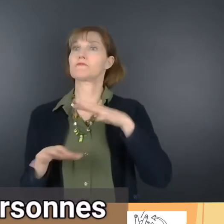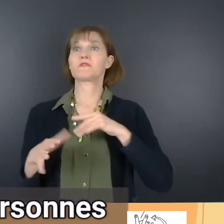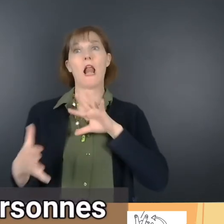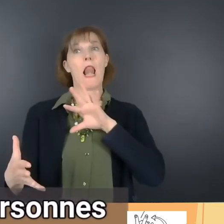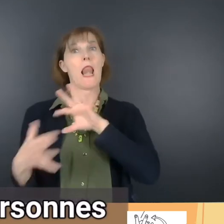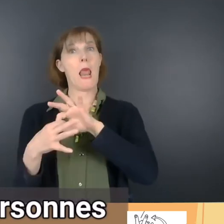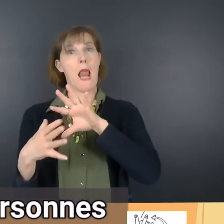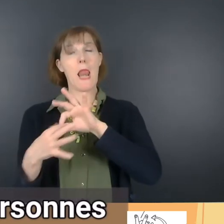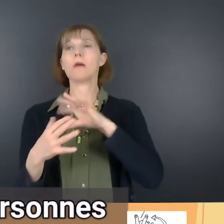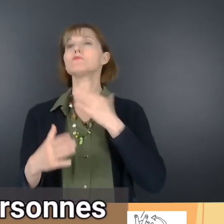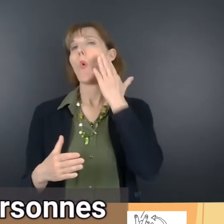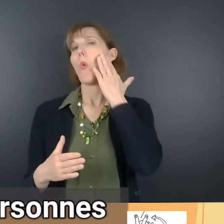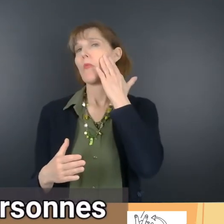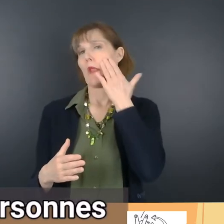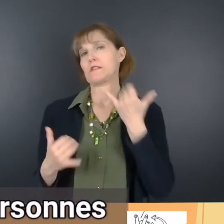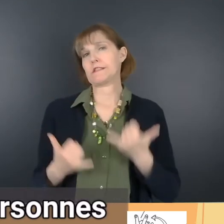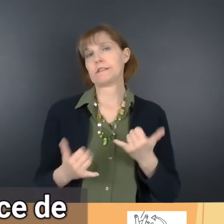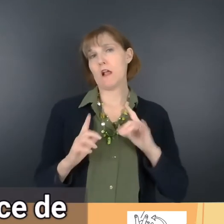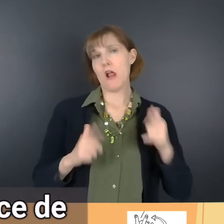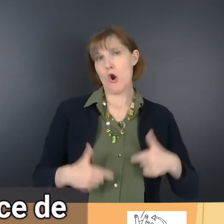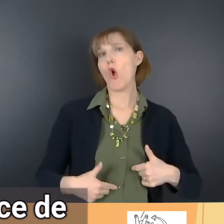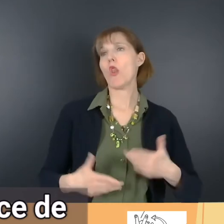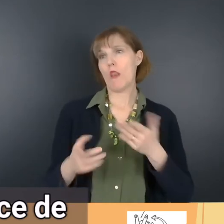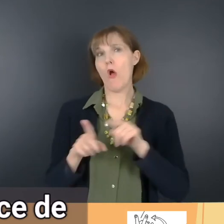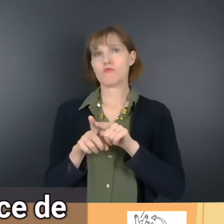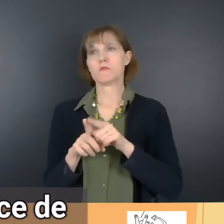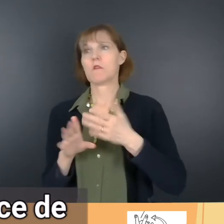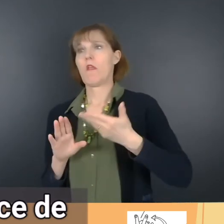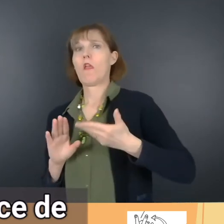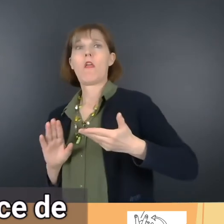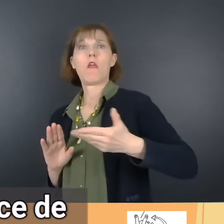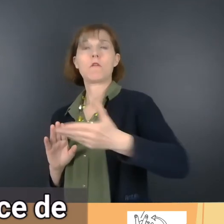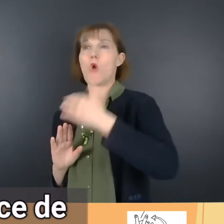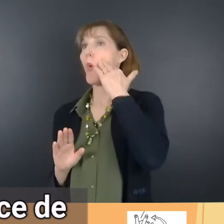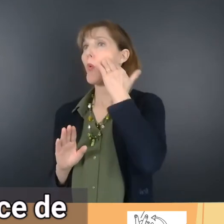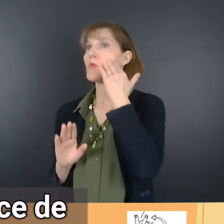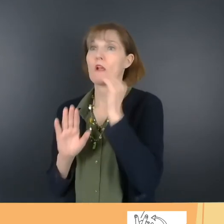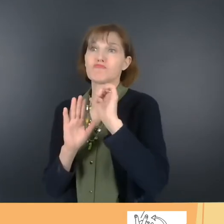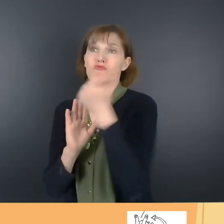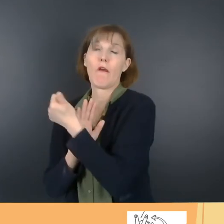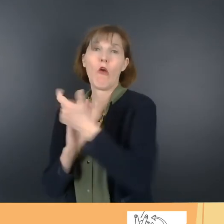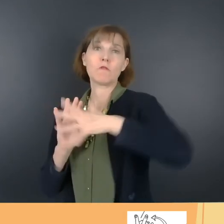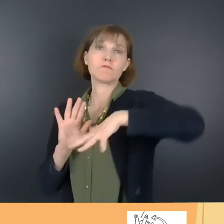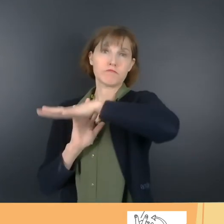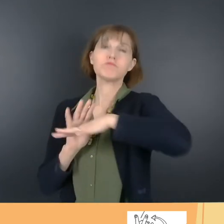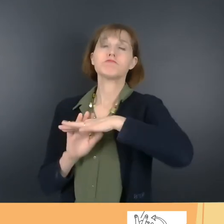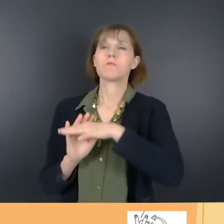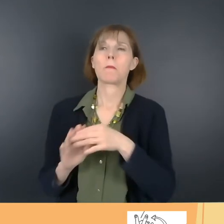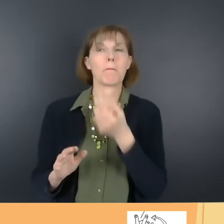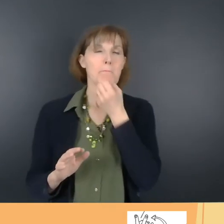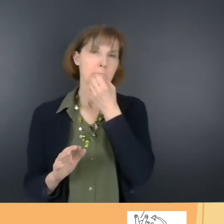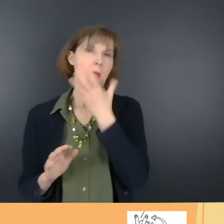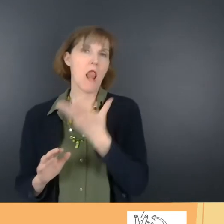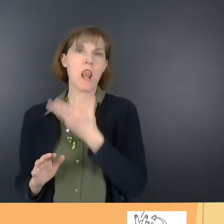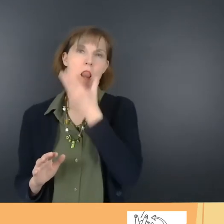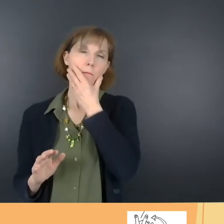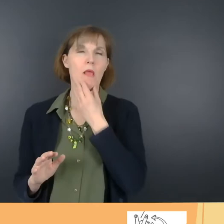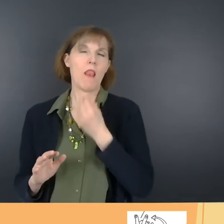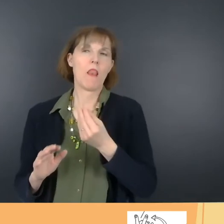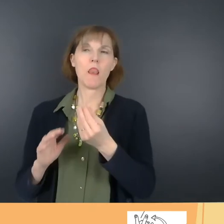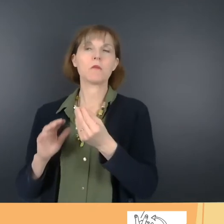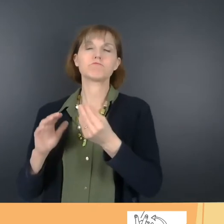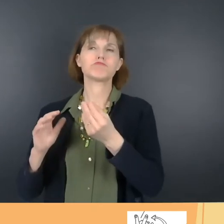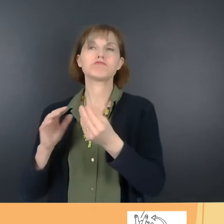ce sont des personnes avec qui j'ai été en lien, qui sont en connaissance de l'école et qui sont très... Voilà, je les connais. Et puis,